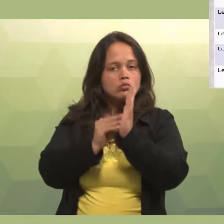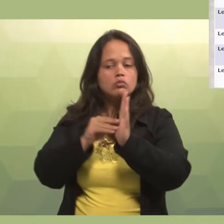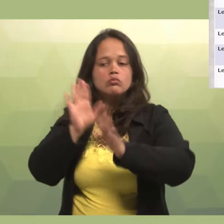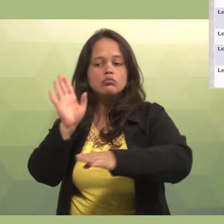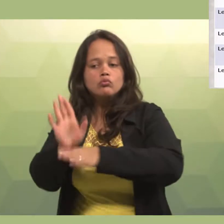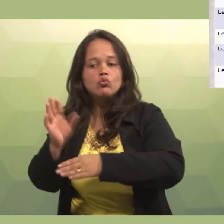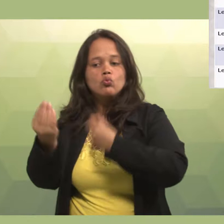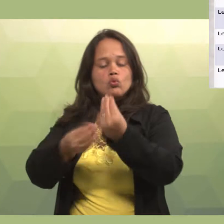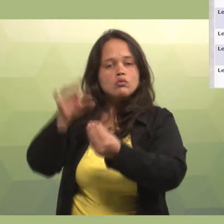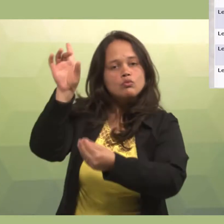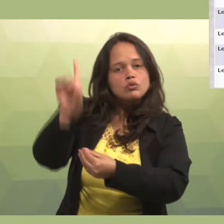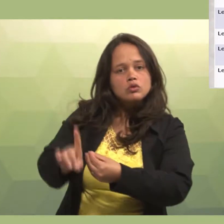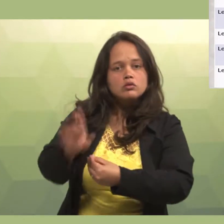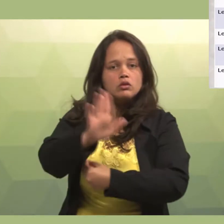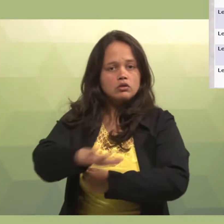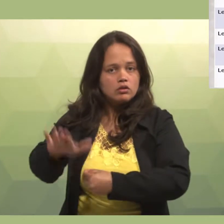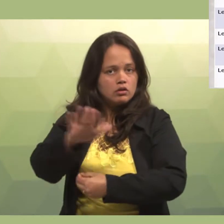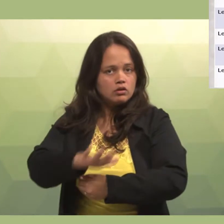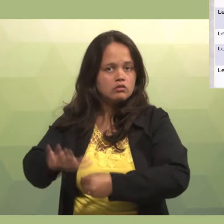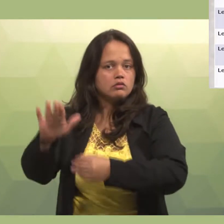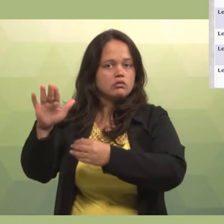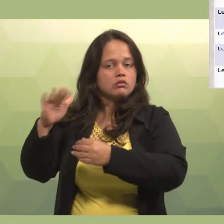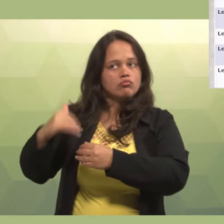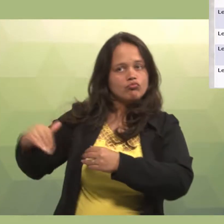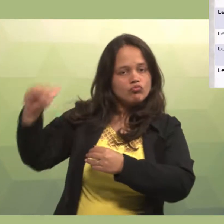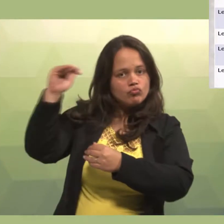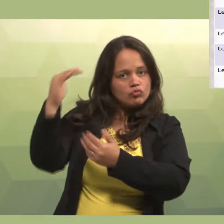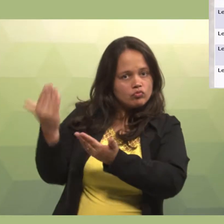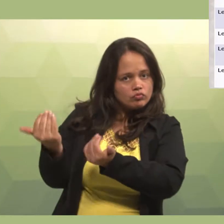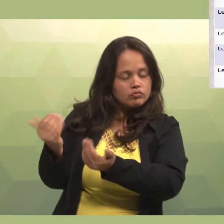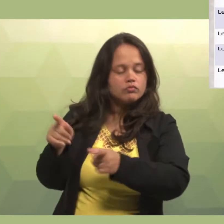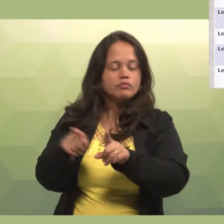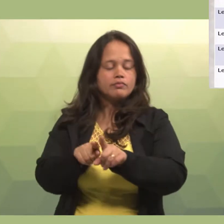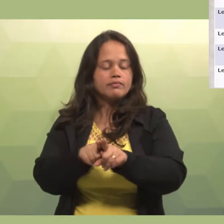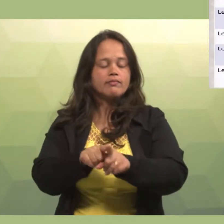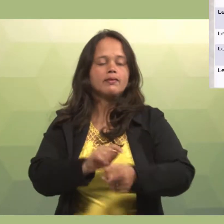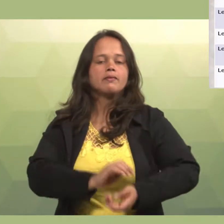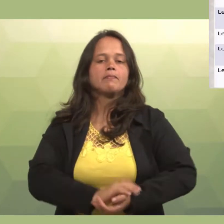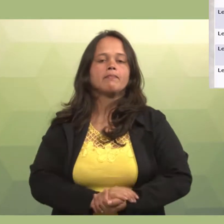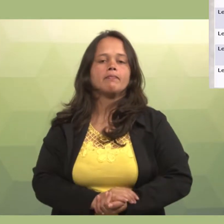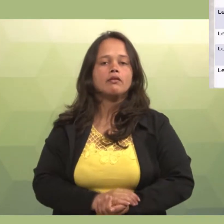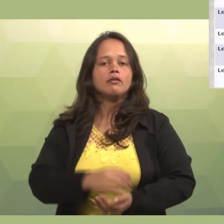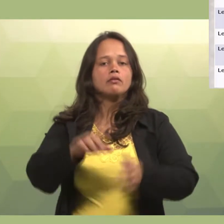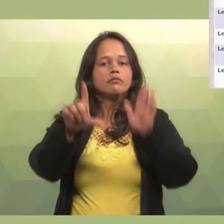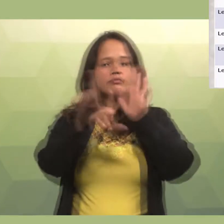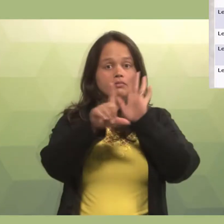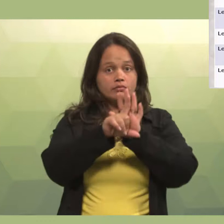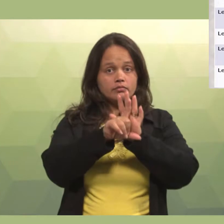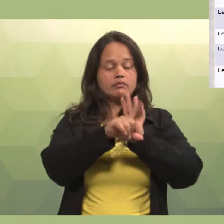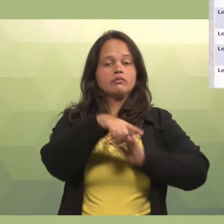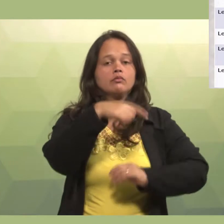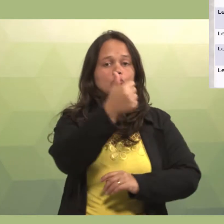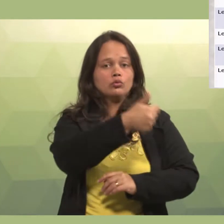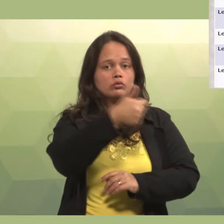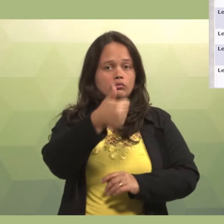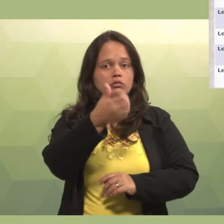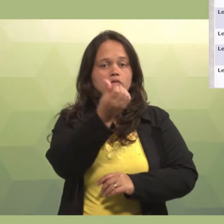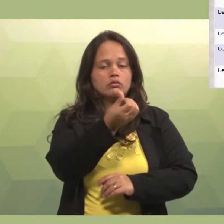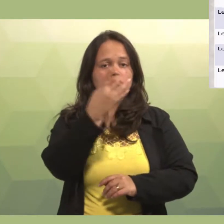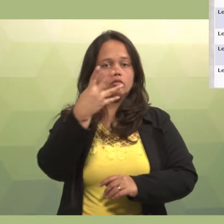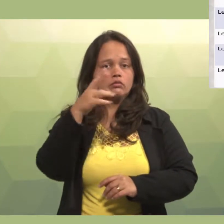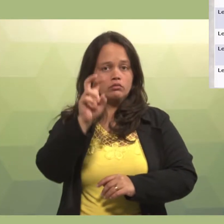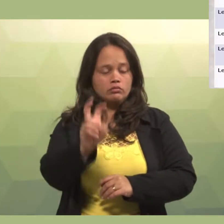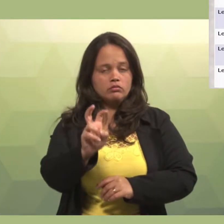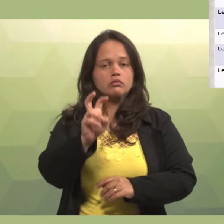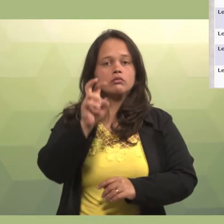A Lei nº 11.645, de 10 de março de 2008, prevê a obrigatoriedade do ensino da